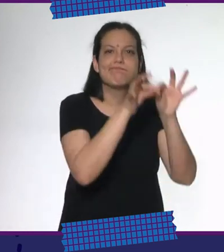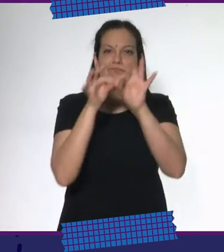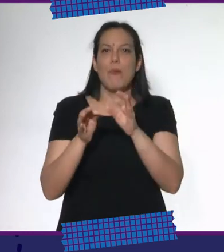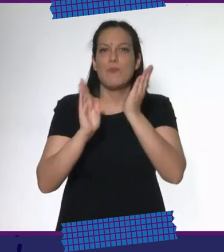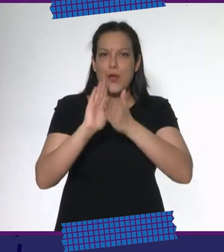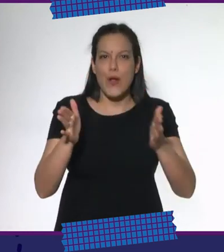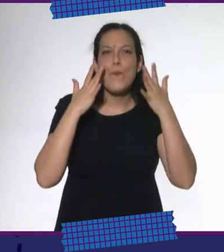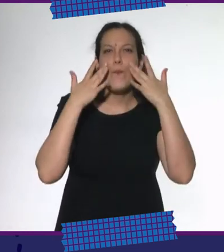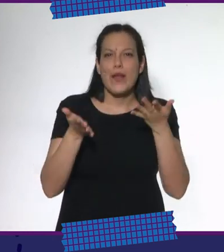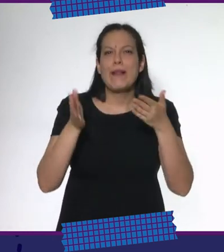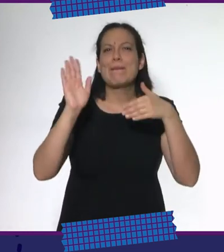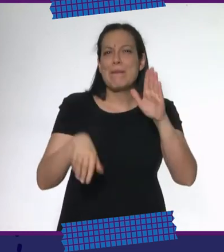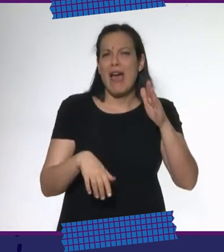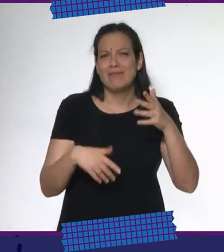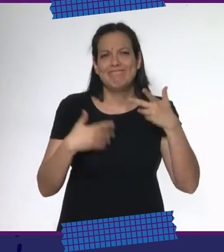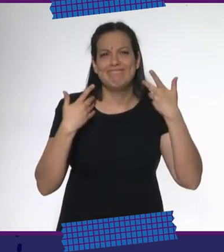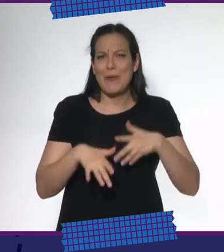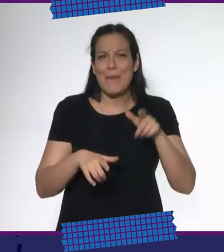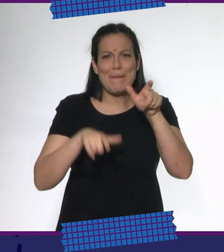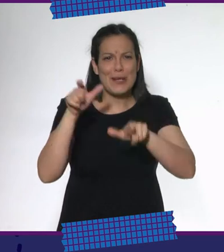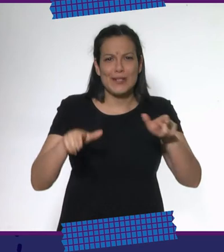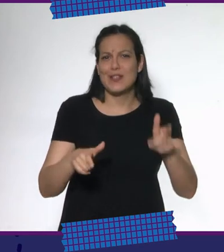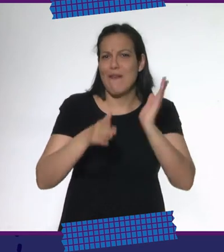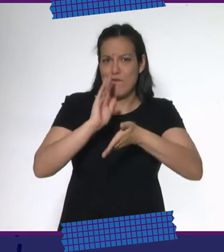formas más habituales en las que se llevan a cabo.